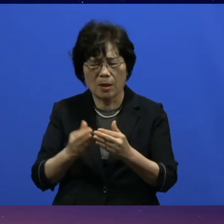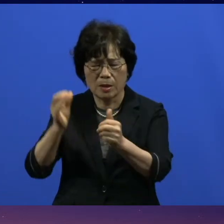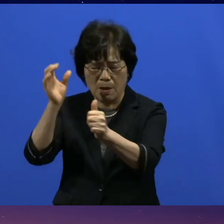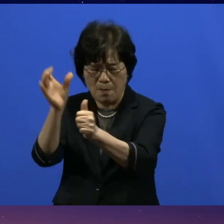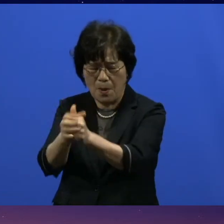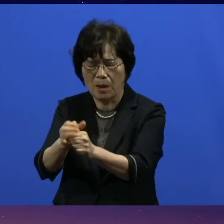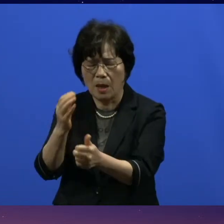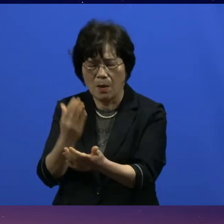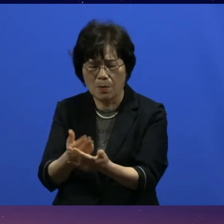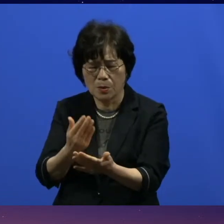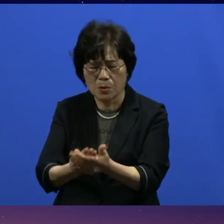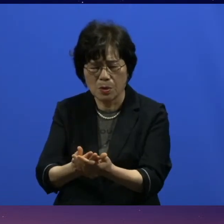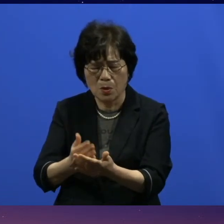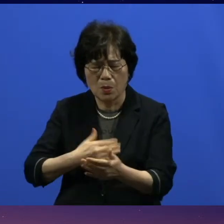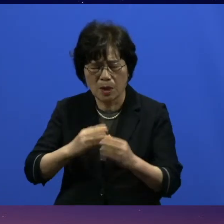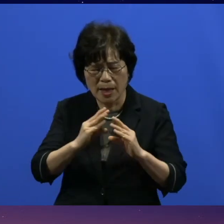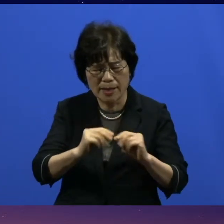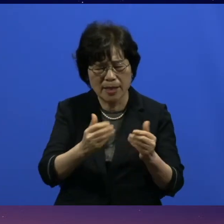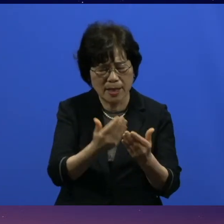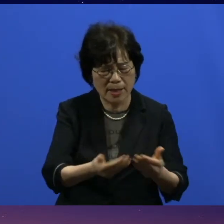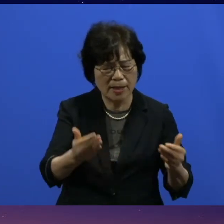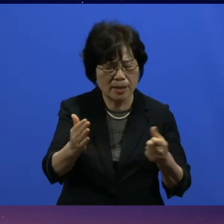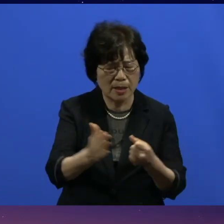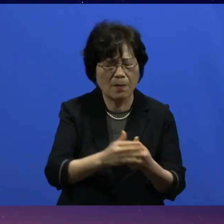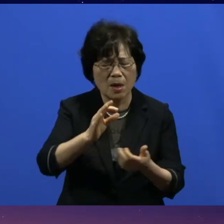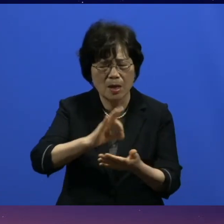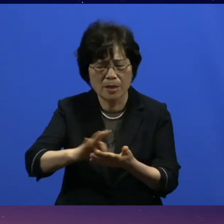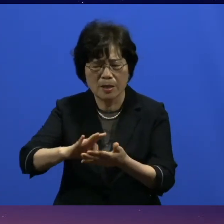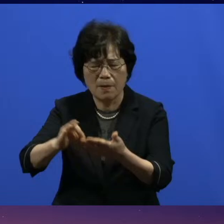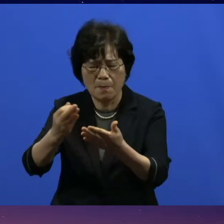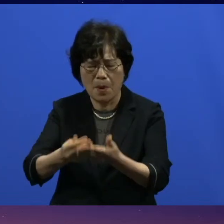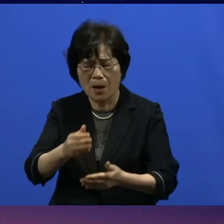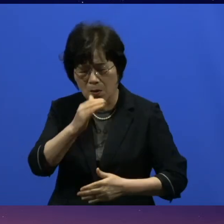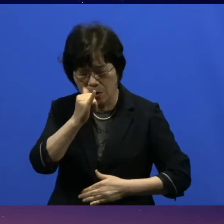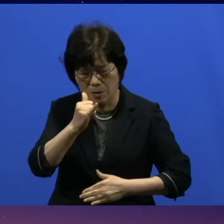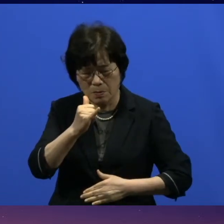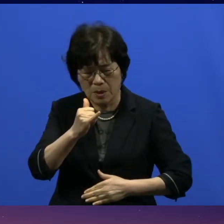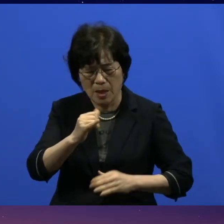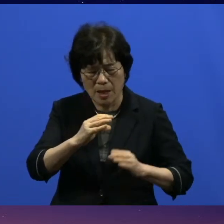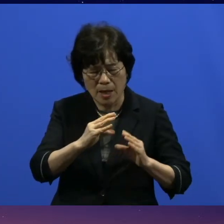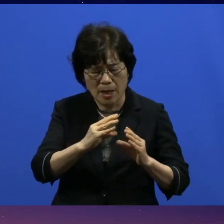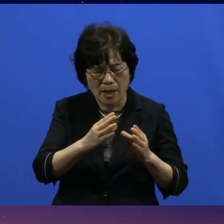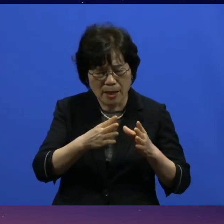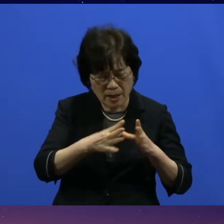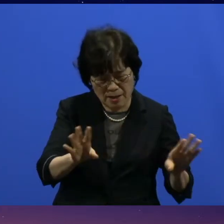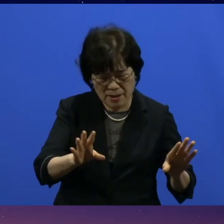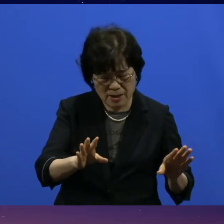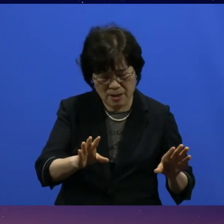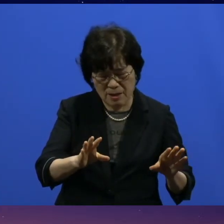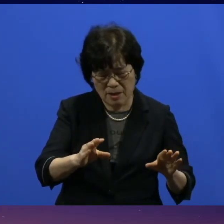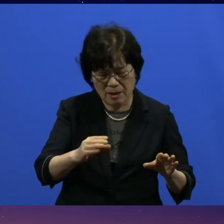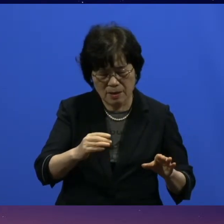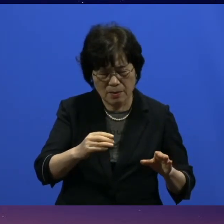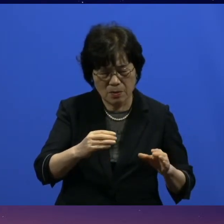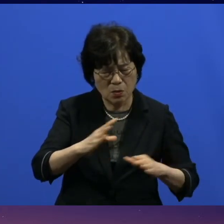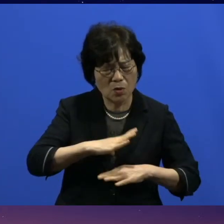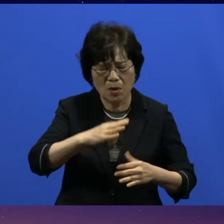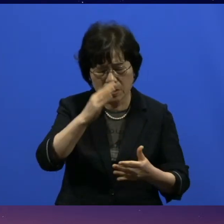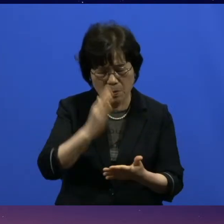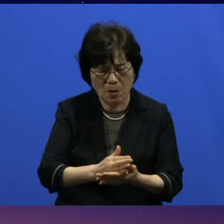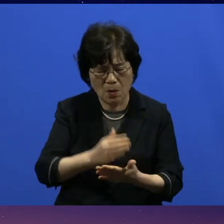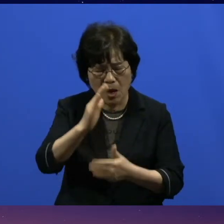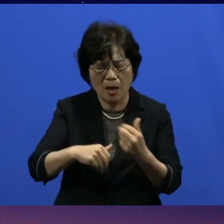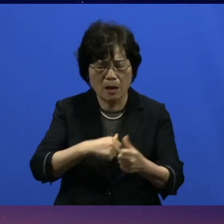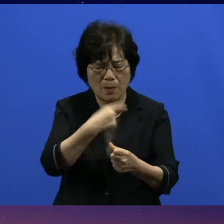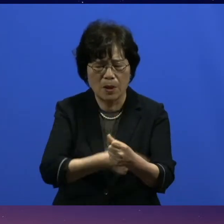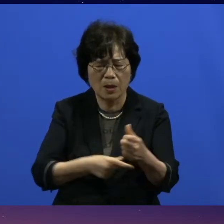주시옵소서. 우리가 질그릇이기 때문에 쓰임받습니다. 질그릇이기를 거부하지 마십시오. 오히려 하나님의 능력을